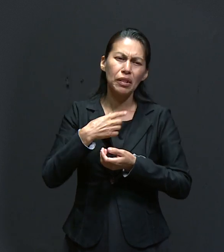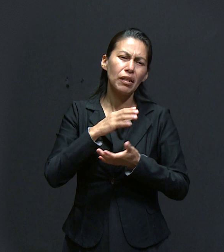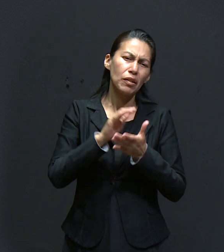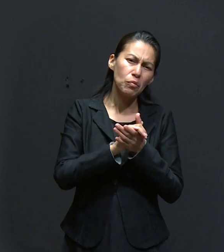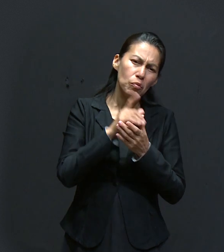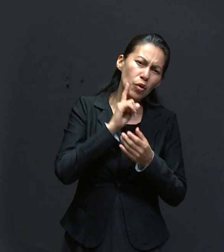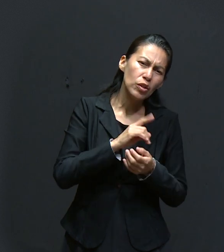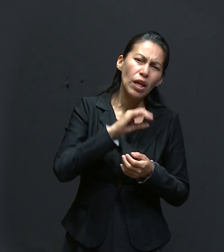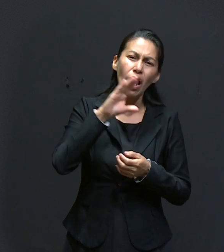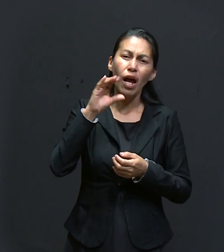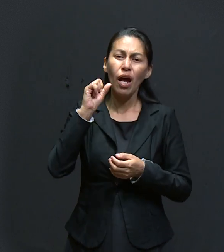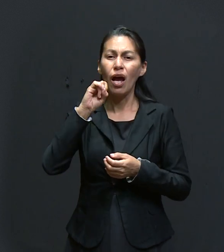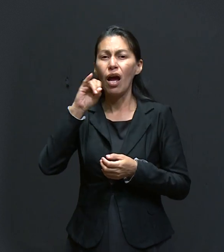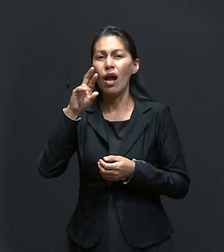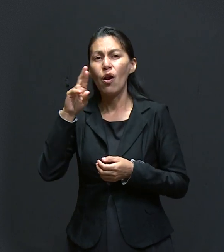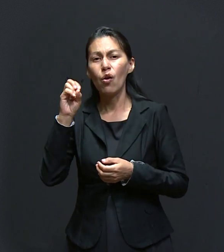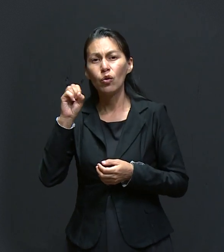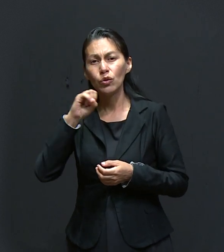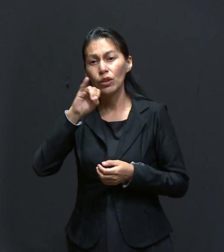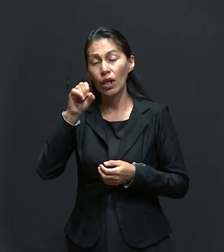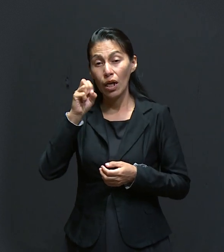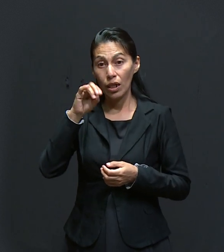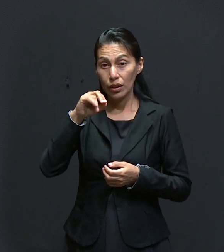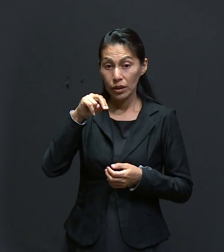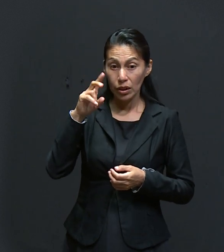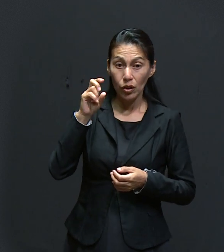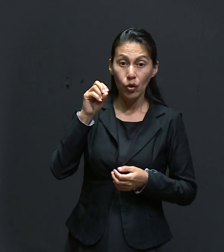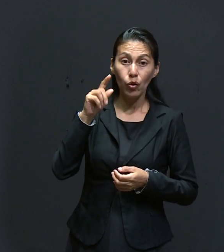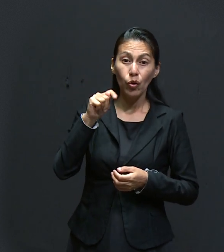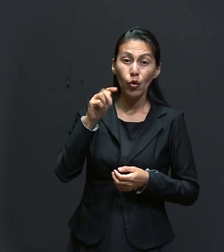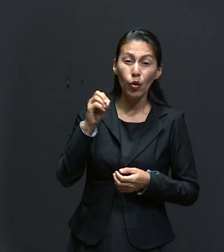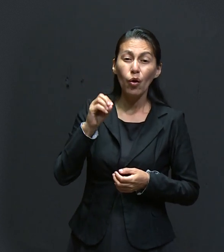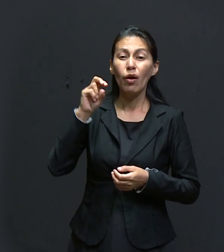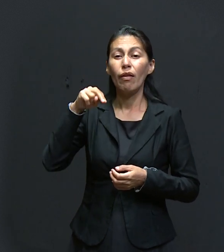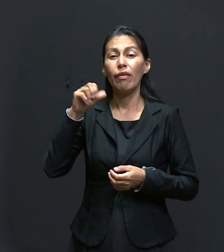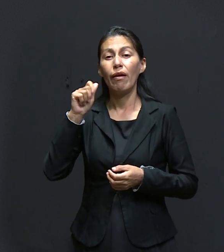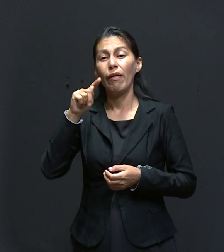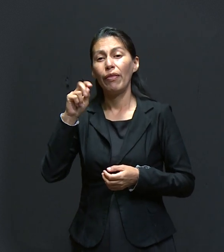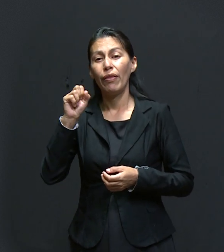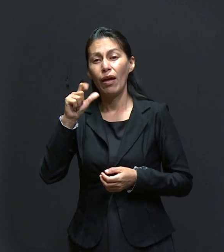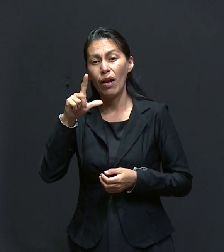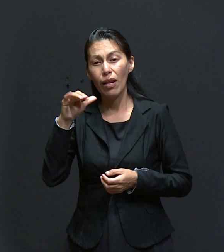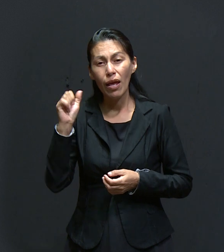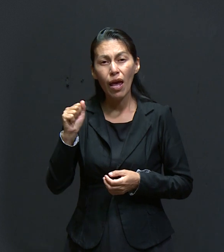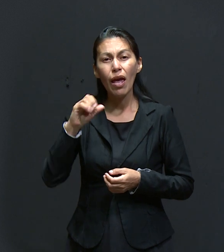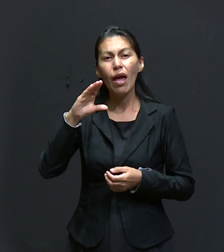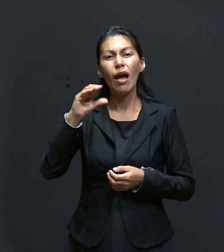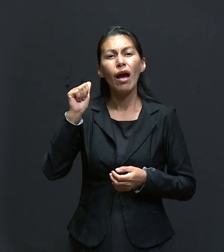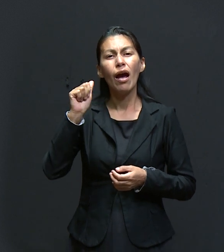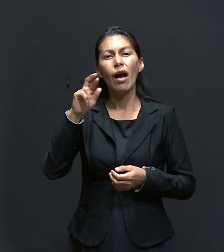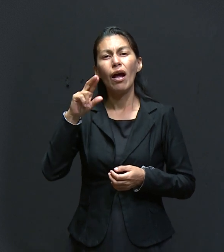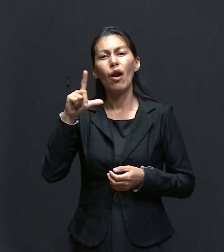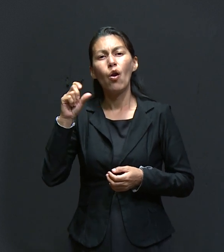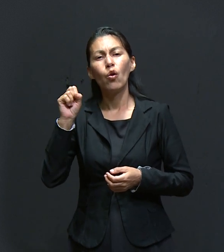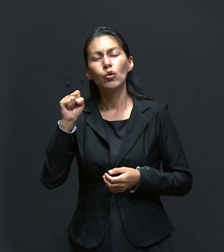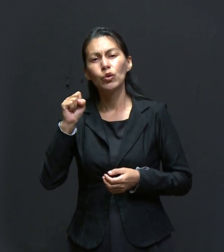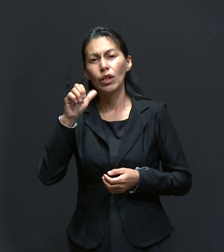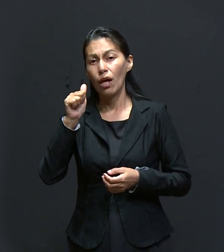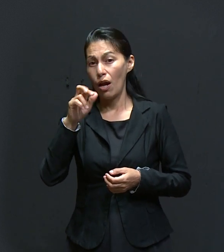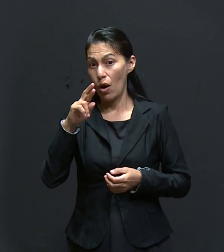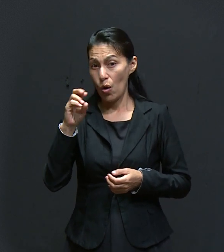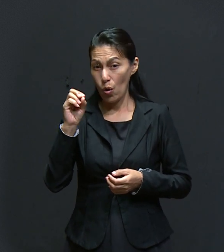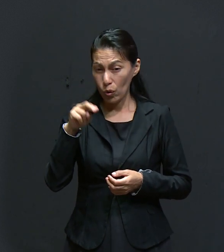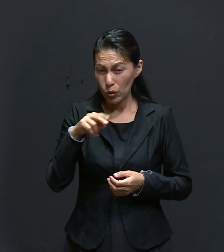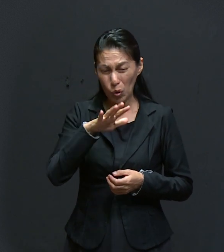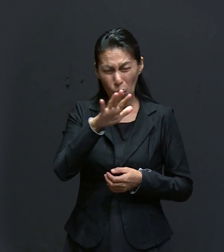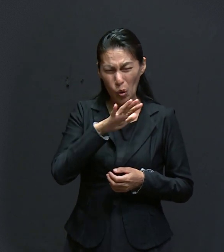jacinto natalia y carlos aarón pido para que nuestra fe en dios nunca nos falte y